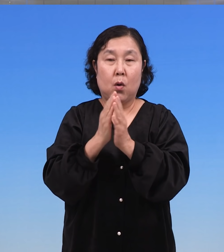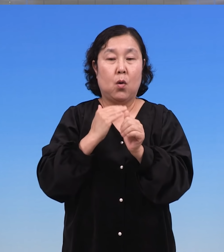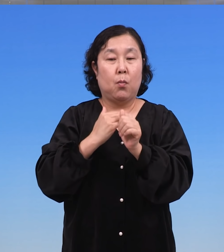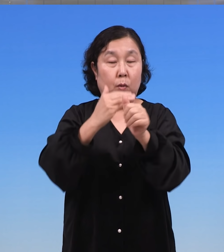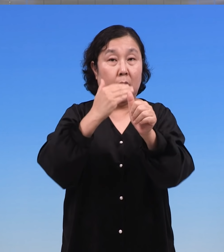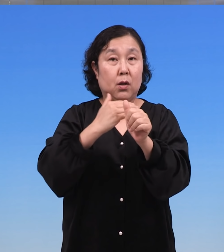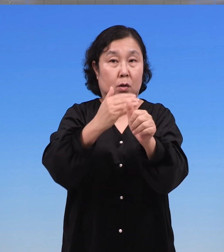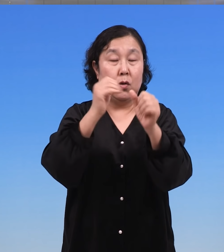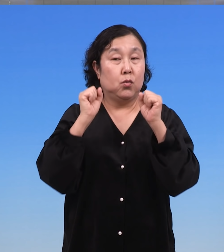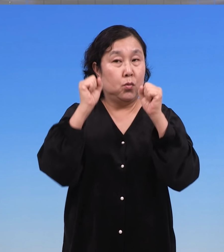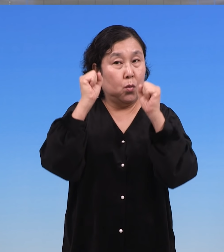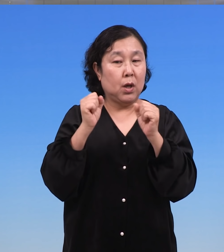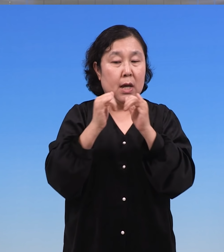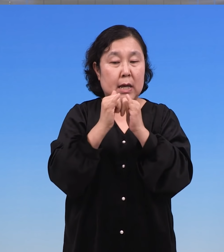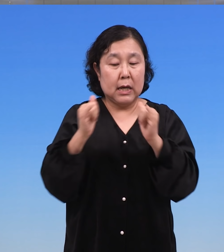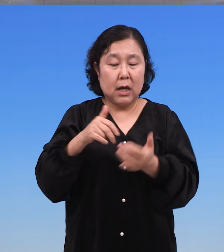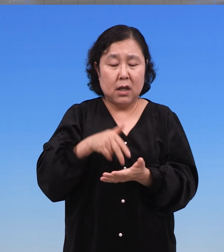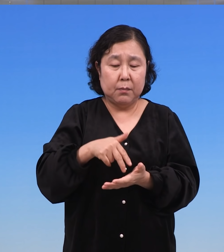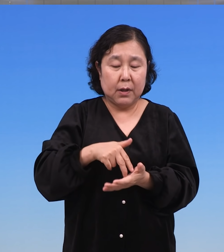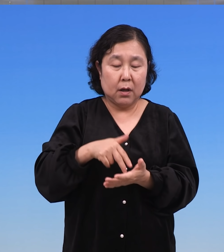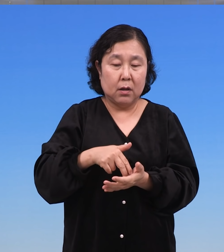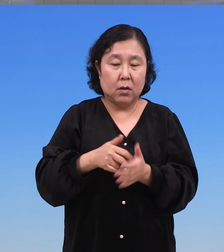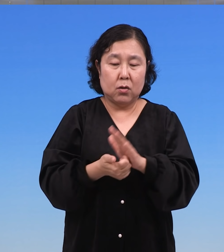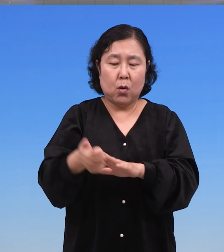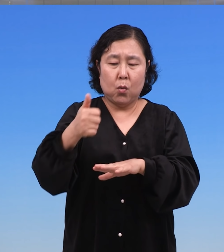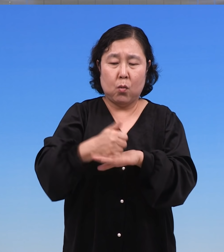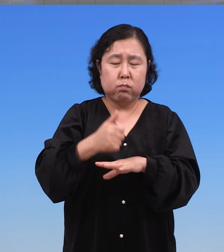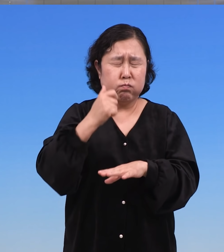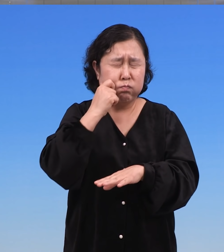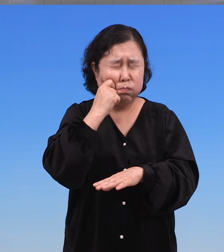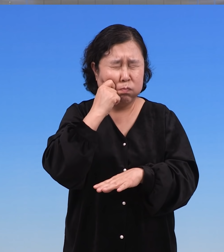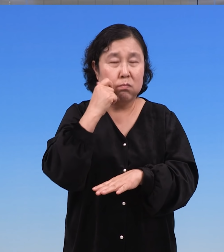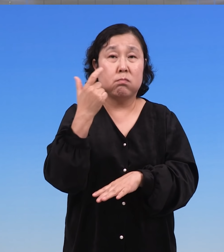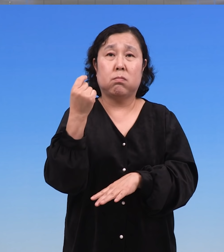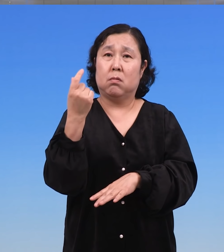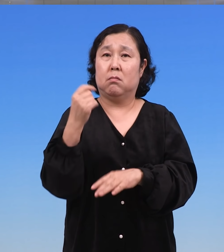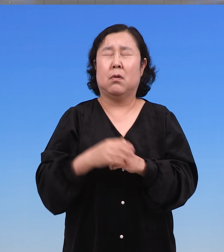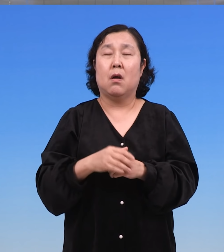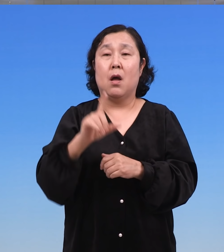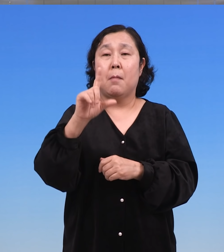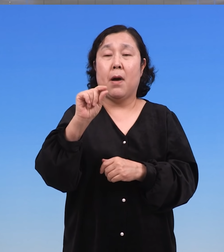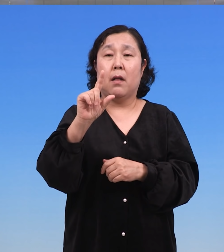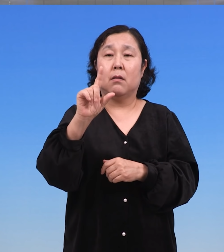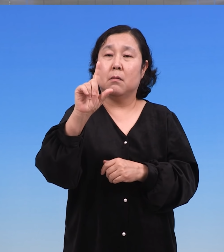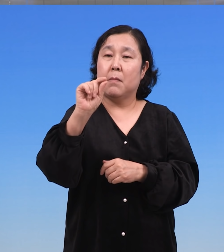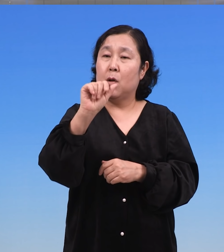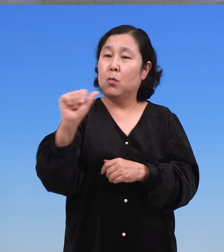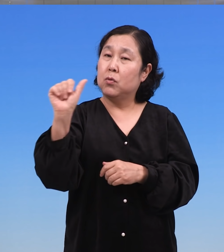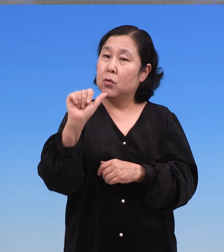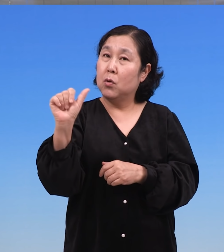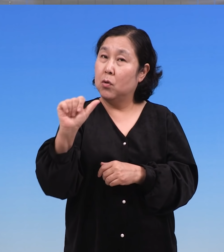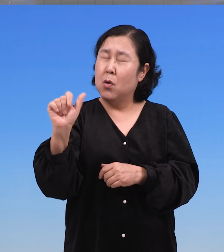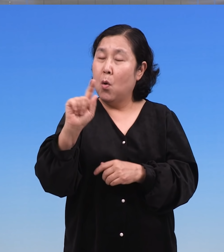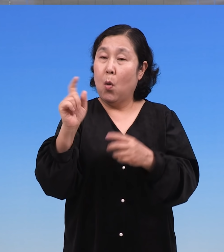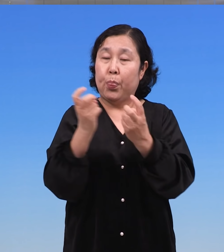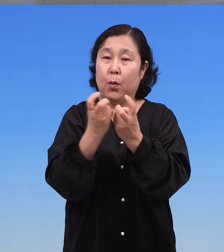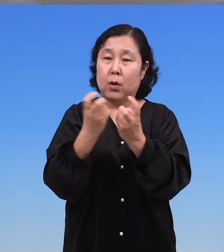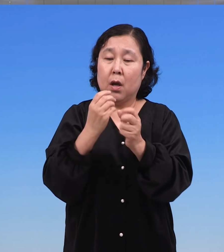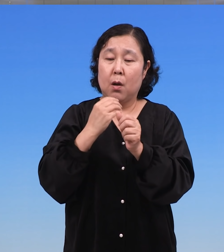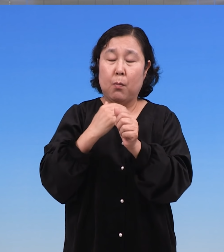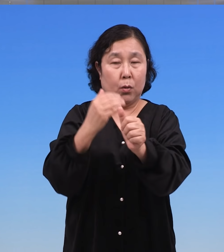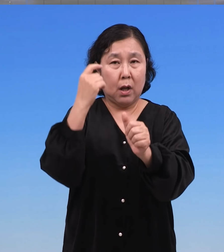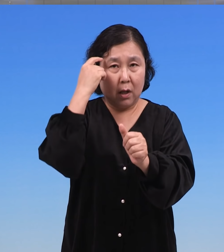이게 인간적으로 생각할 때 성공할 것 같지가 않은 겁니다. 무슨 수로 10,000명 내지 15,000명을 그 작은